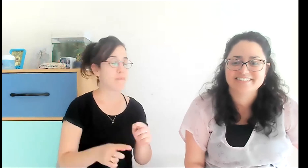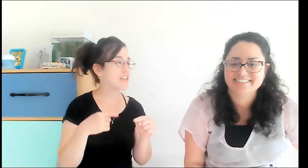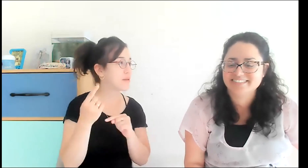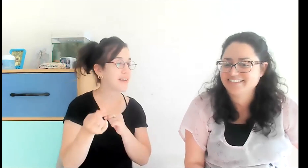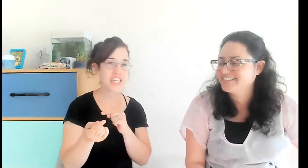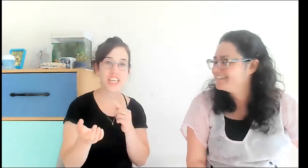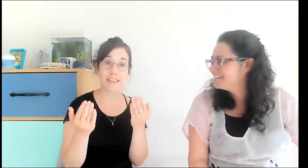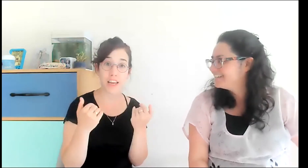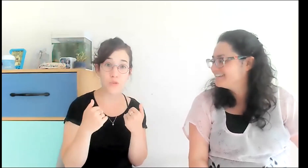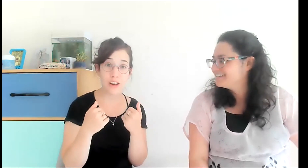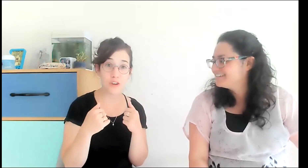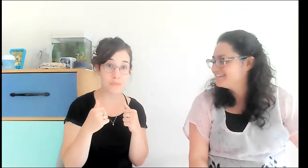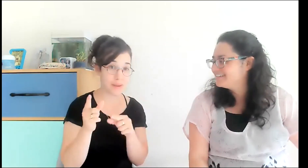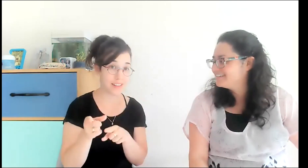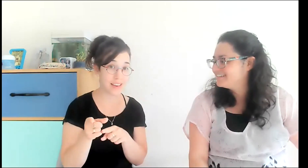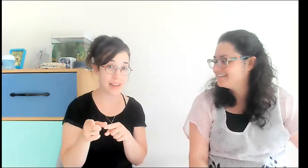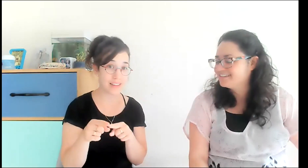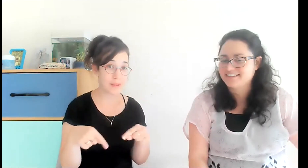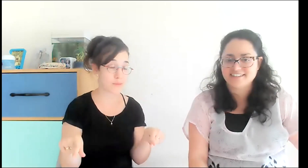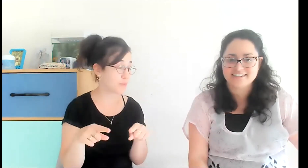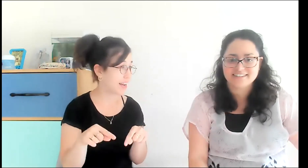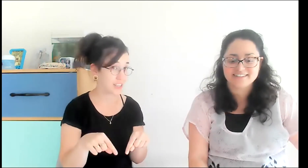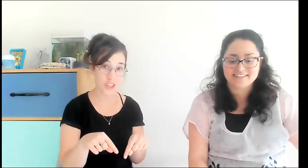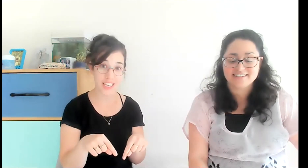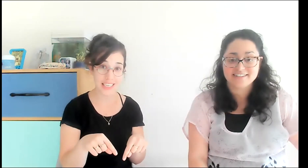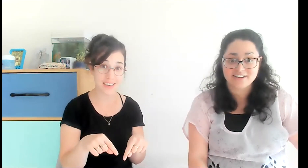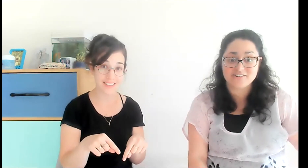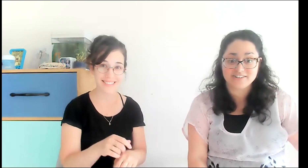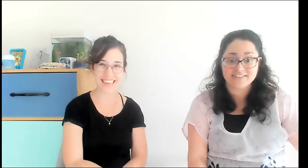הבאה שניפגש תעדכנו אותנו אם באמת לימדתם את המשפחה את השיר הזה. נכון,